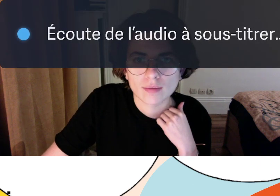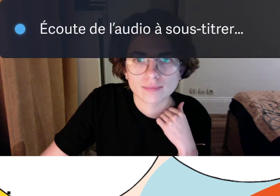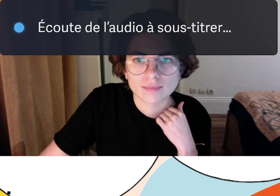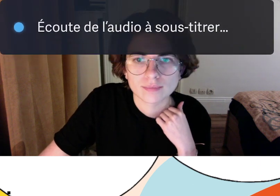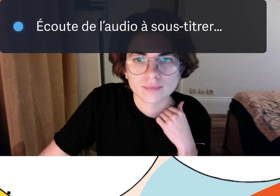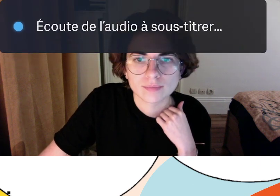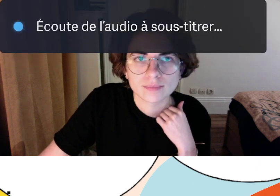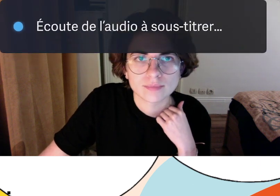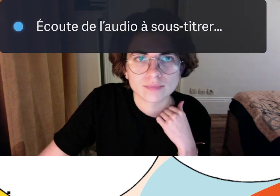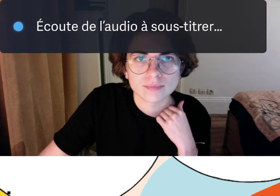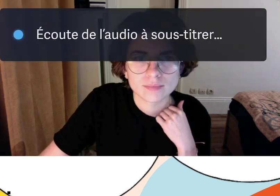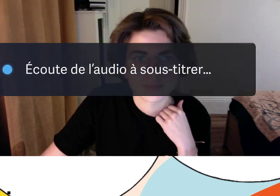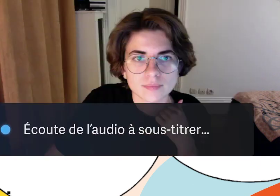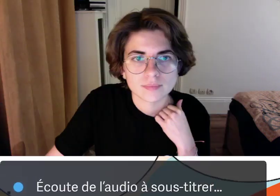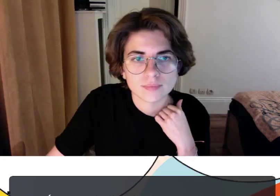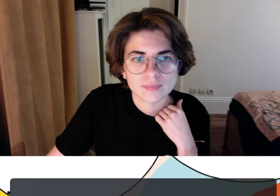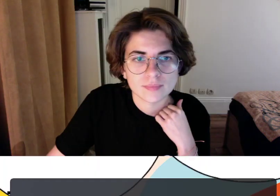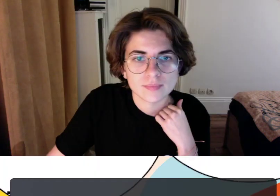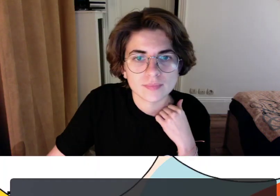Voilà.